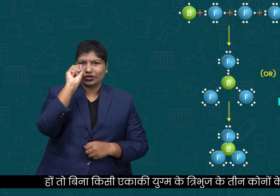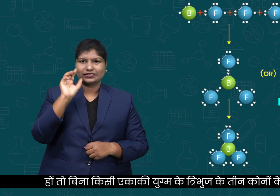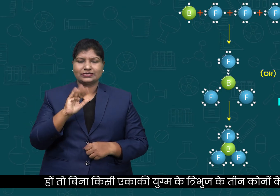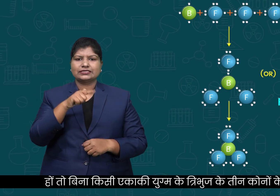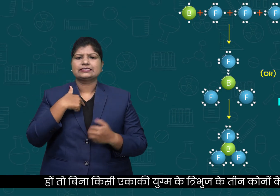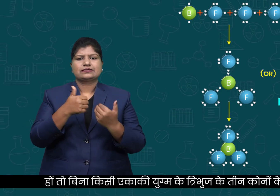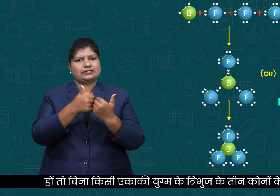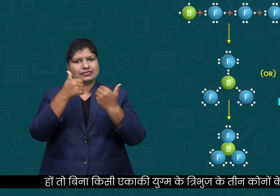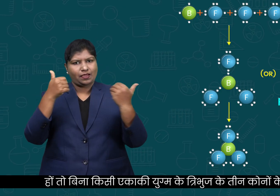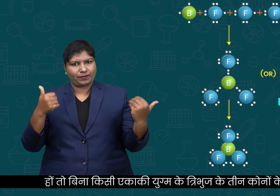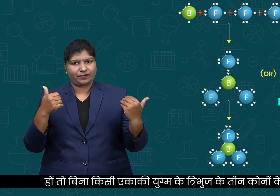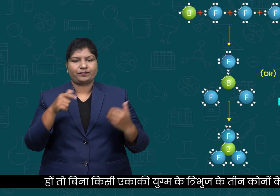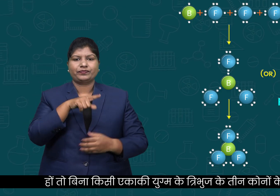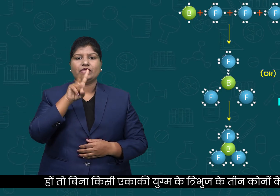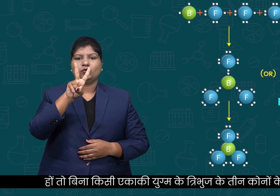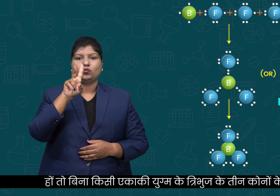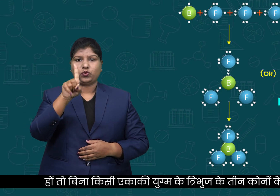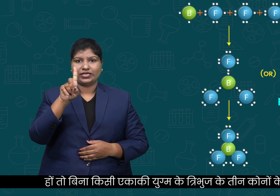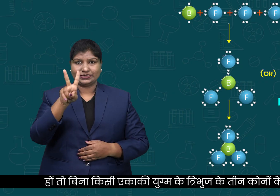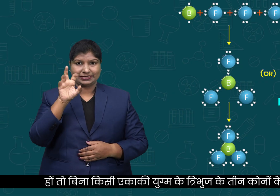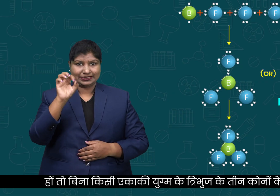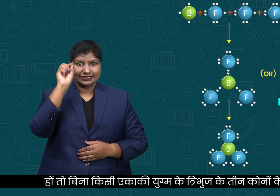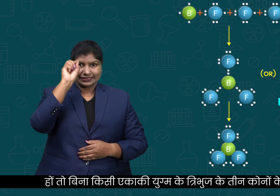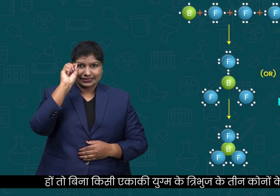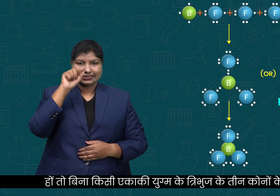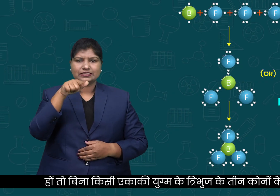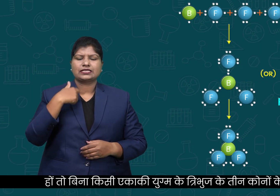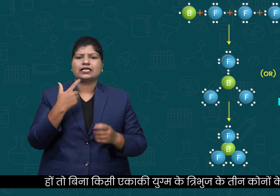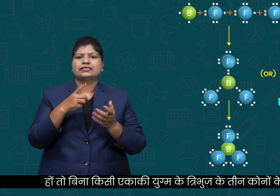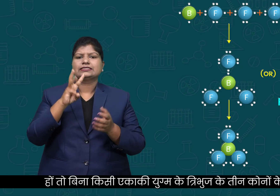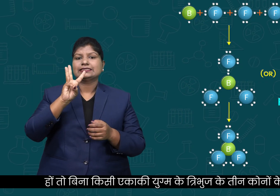एकाकी युग्म के त्रिभुज के 3 कोणों के अनुदिश